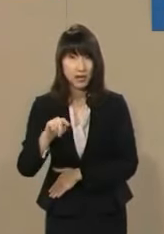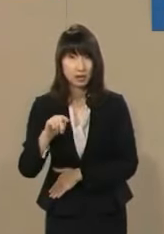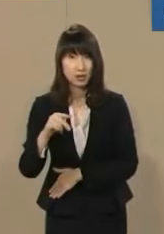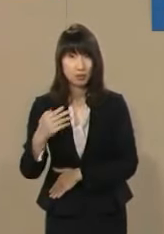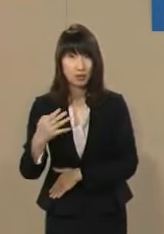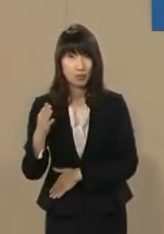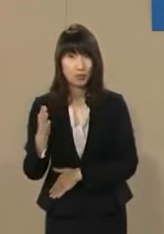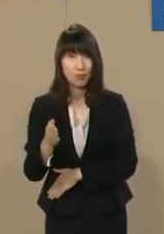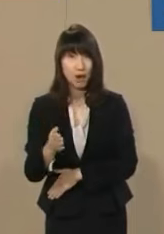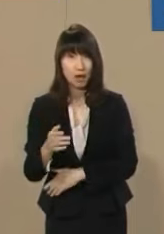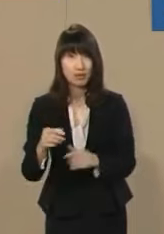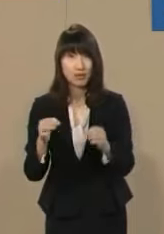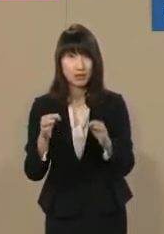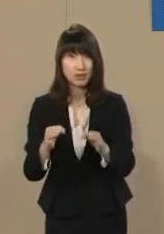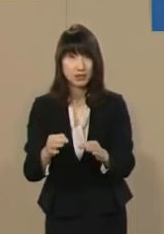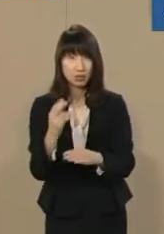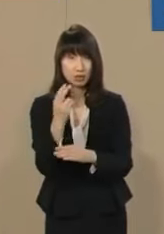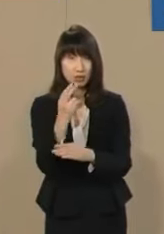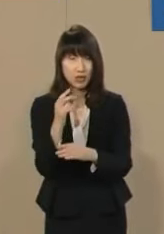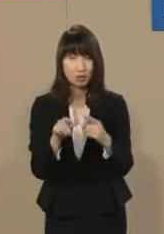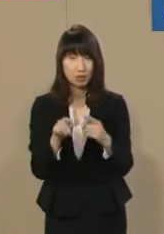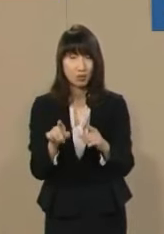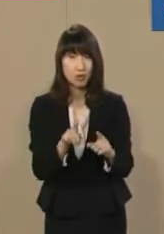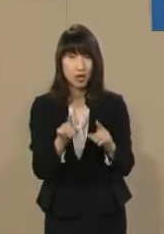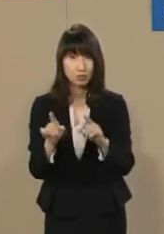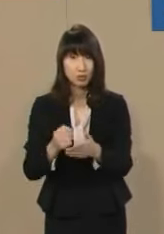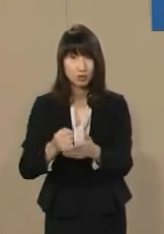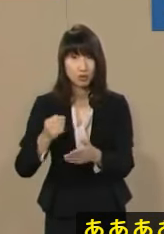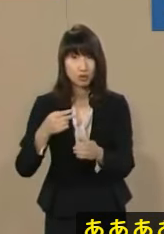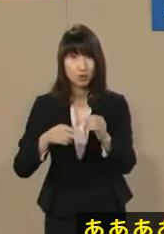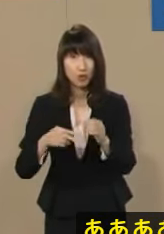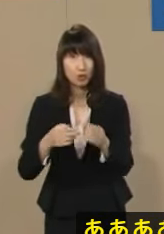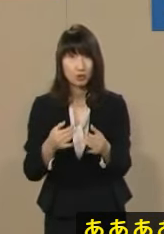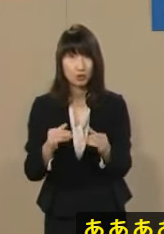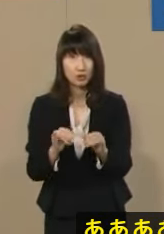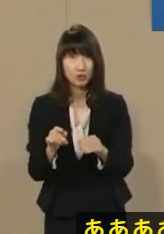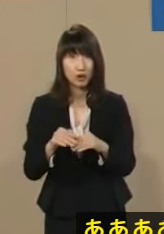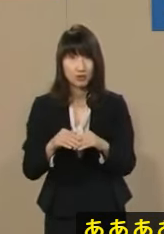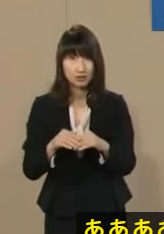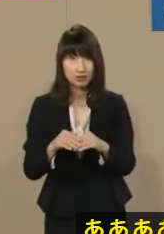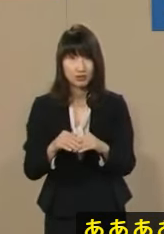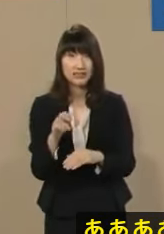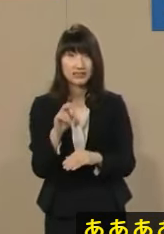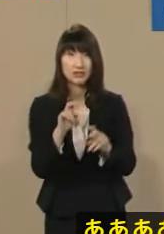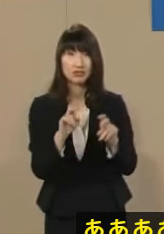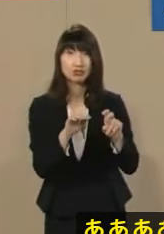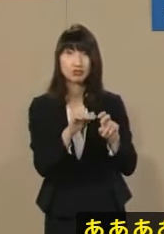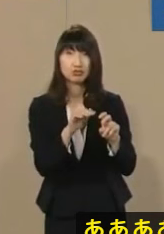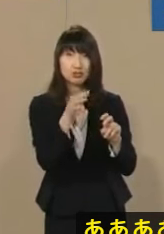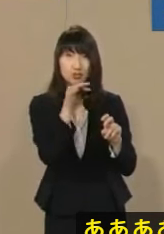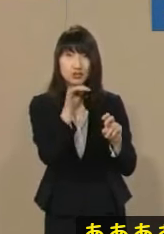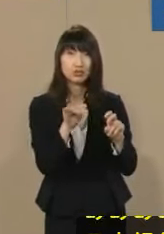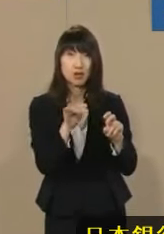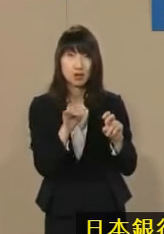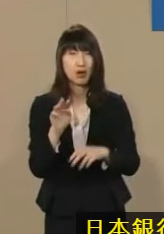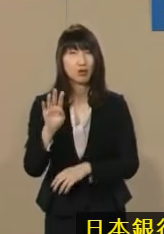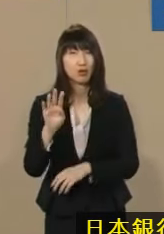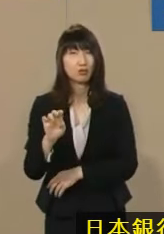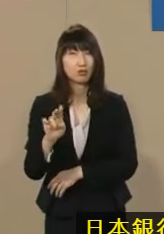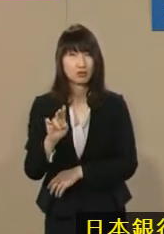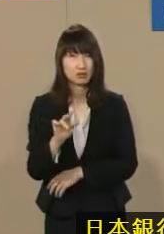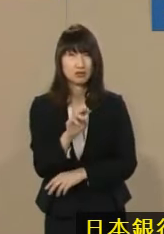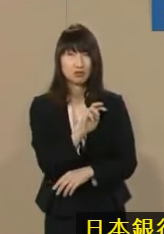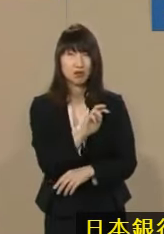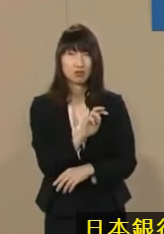62.4%。 日本銀行の調査、一人暮らしの貯蓄ゼロ世帯、20代で 61%、 30代で 40%、 40代